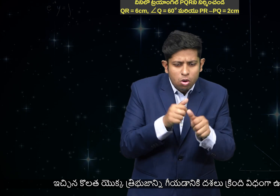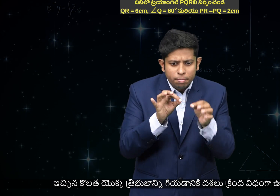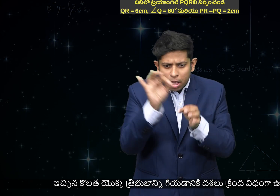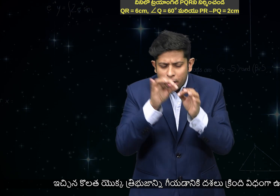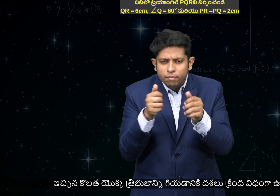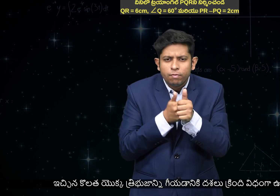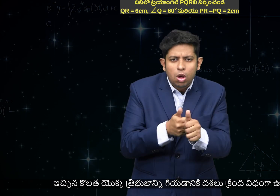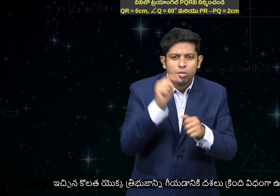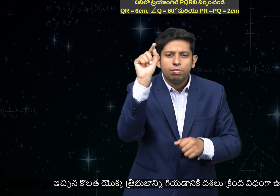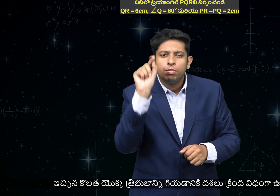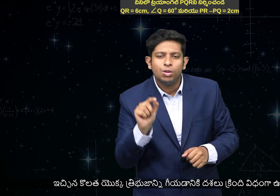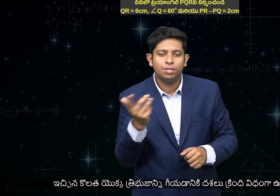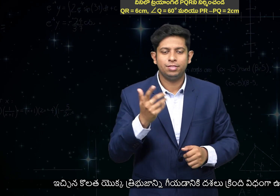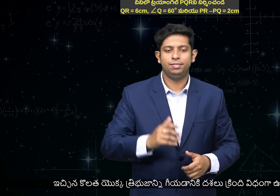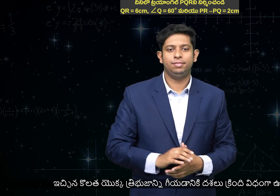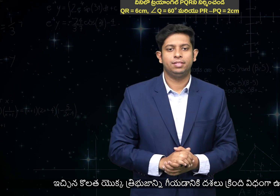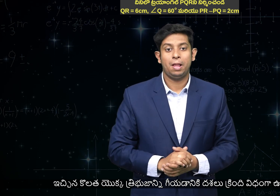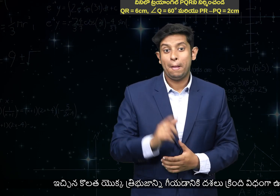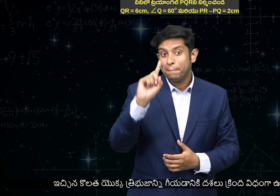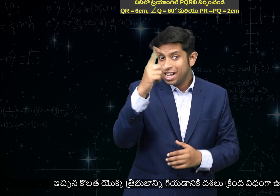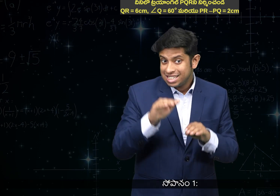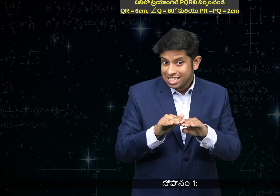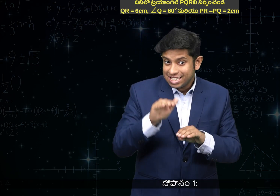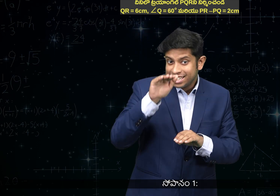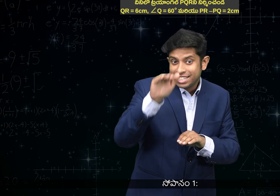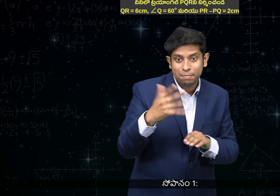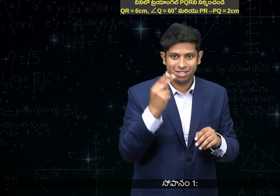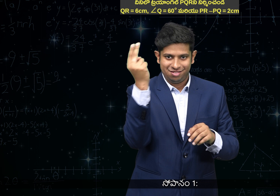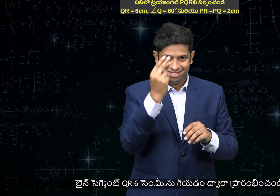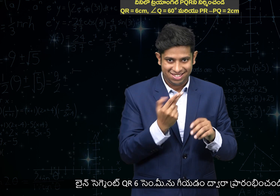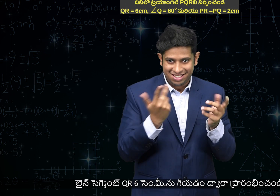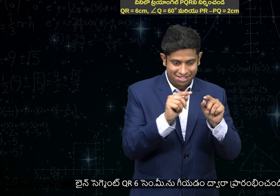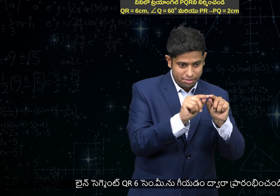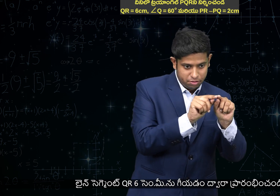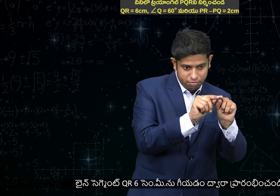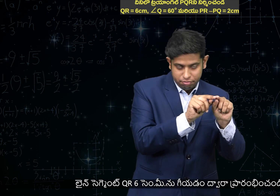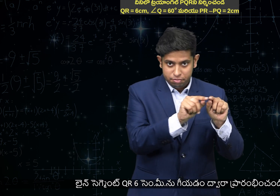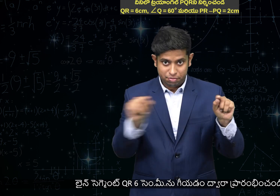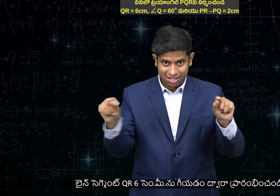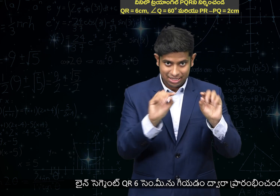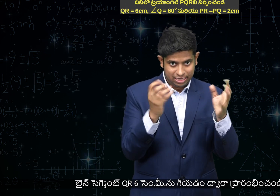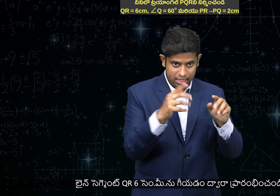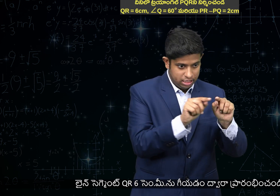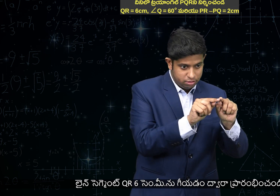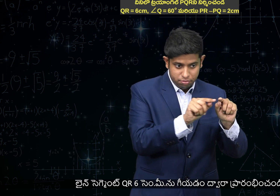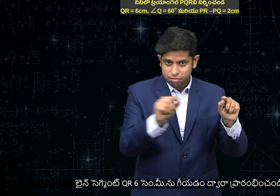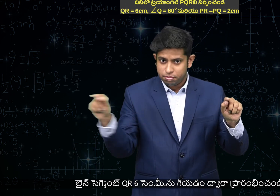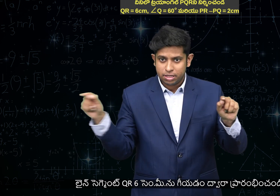గీయడానికి దశలు క్రింది విధంగా ఉన్నాయి. సోపానం 1. లైన్ సెగ్మెంట్ క్యూఆర్ 6